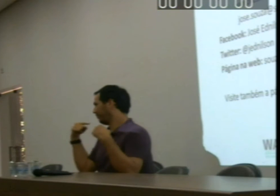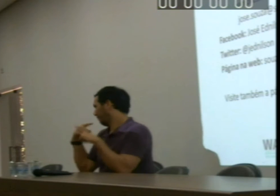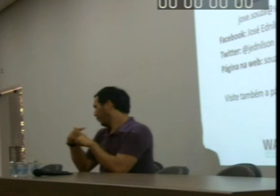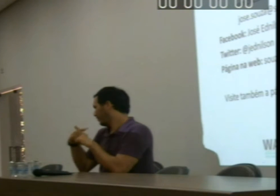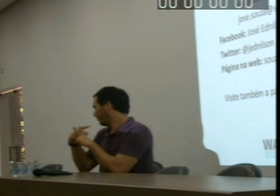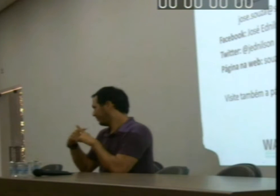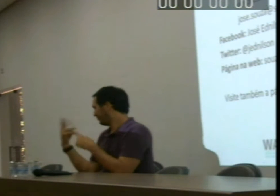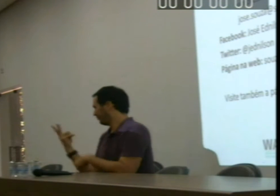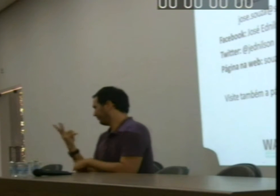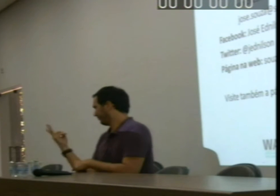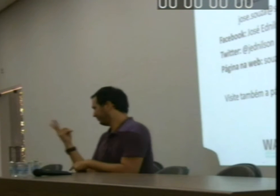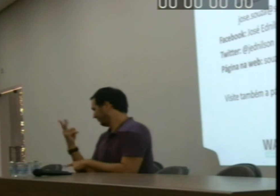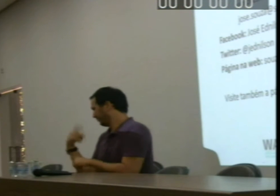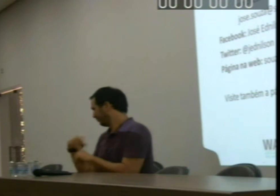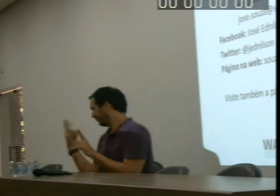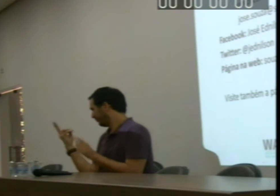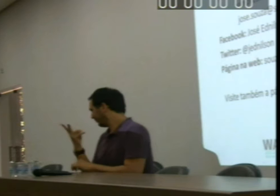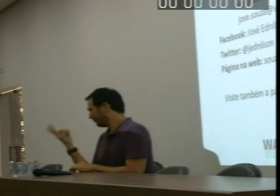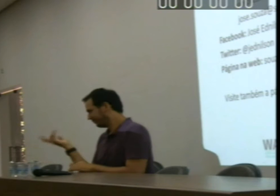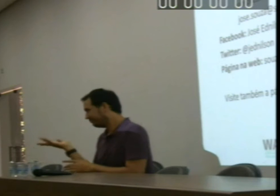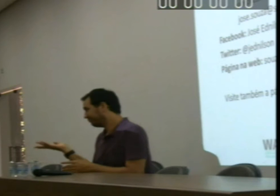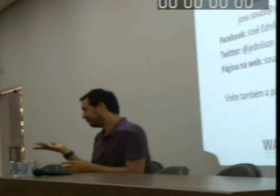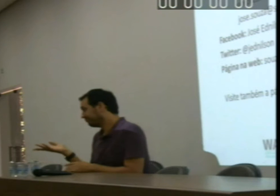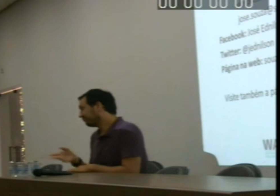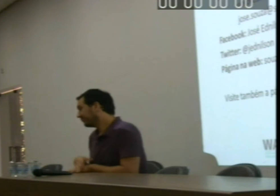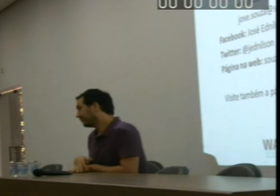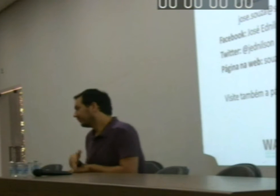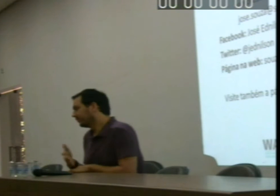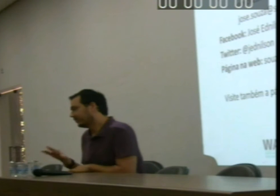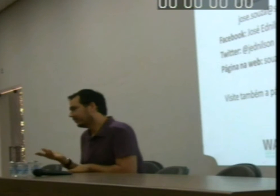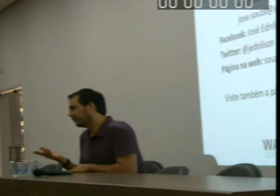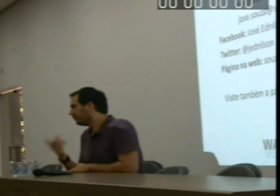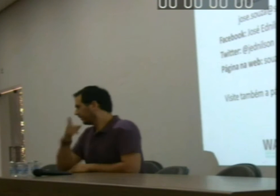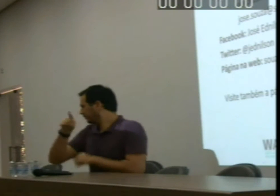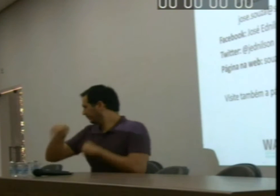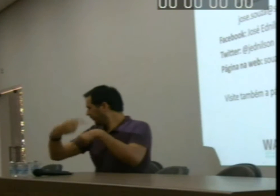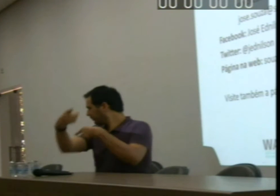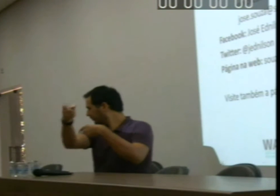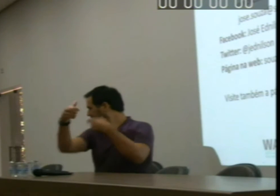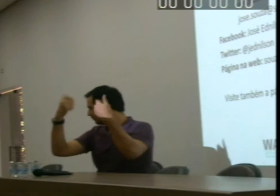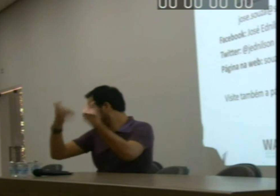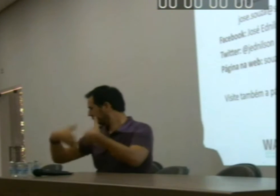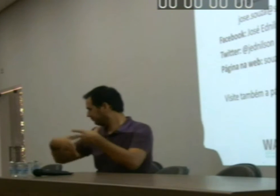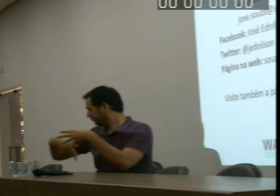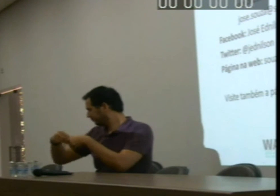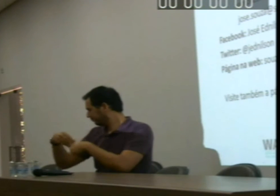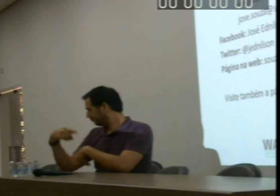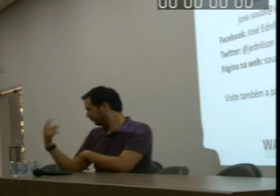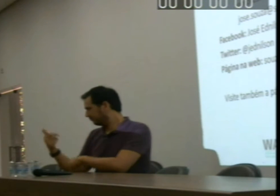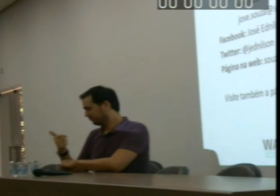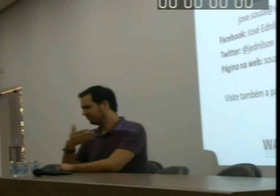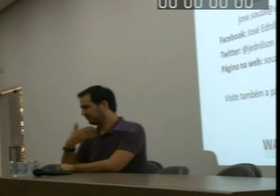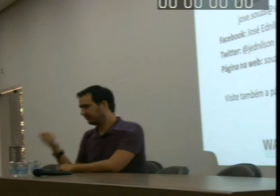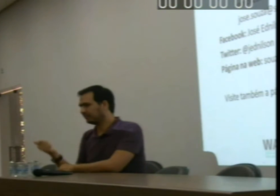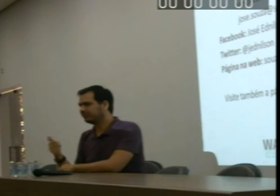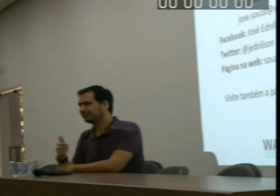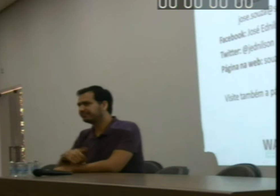um salário equivalente né é um ponto positiv mas depois